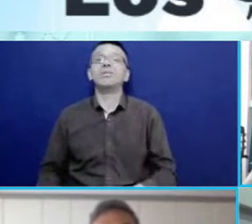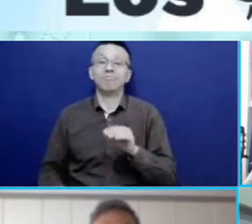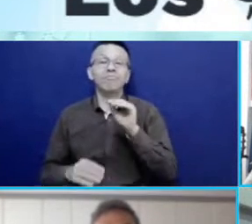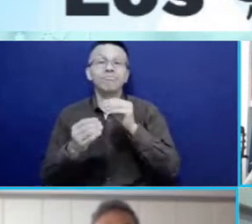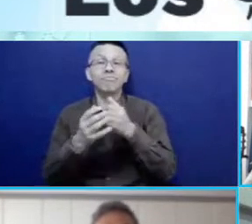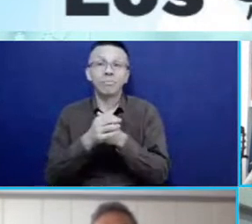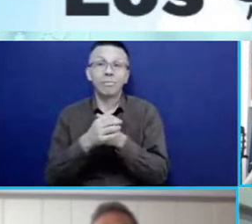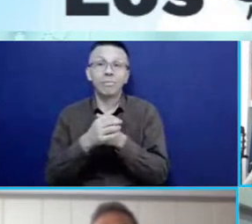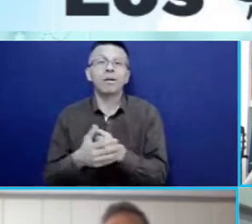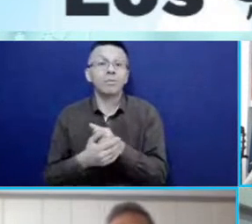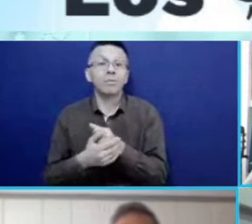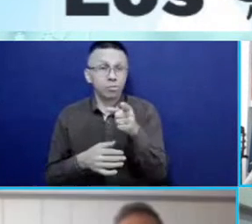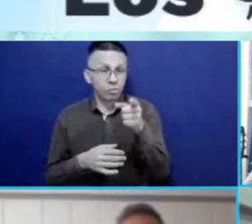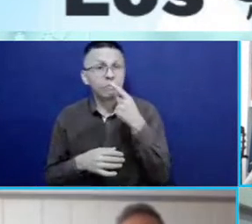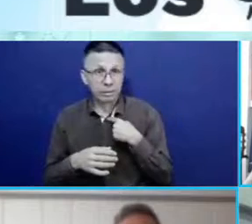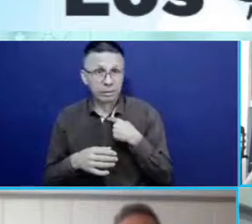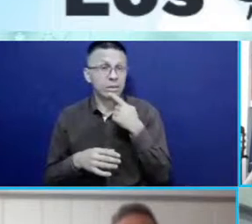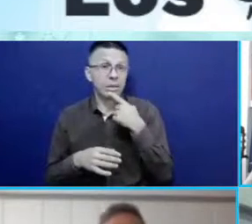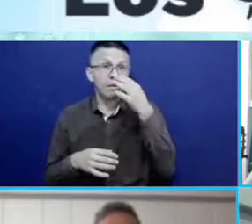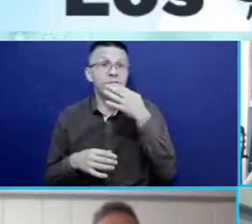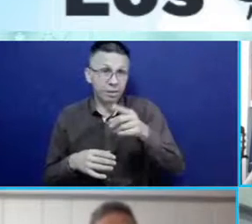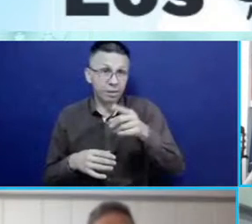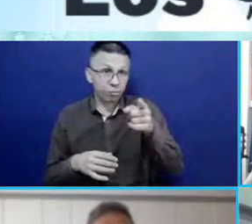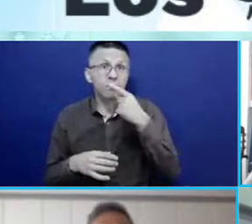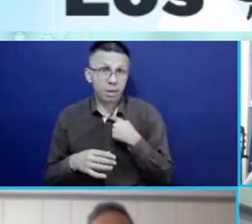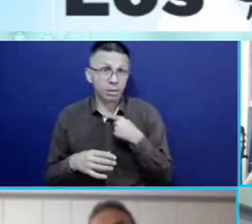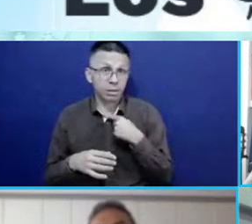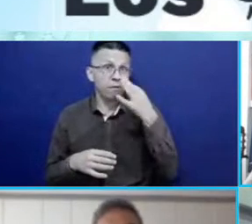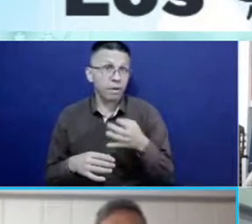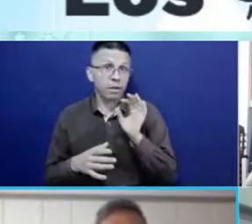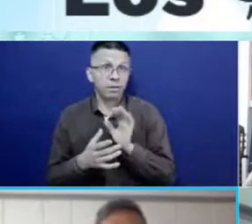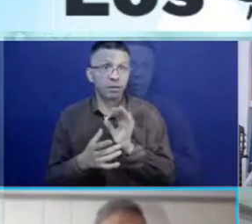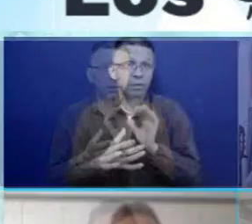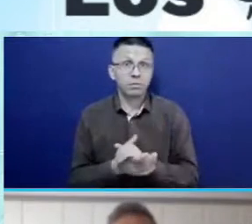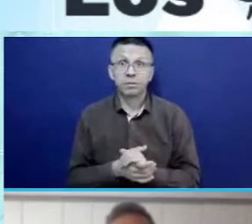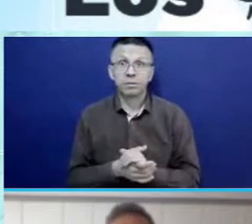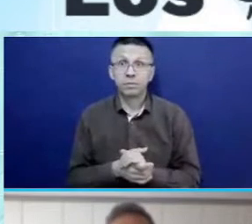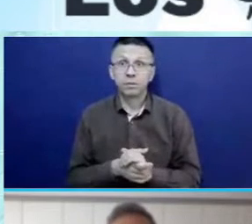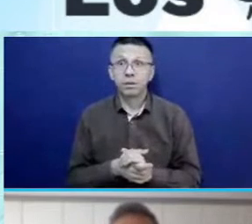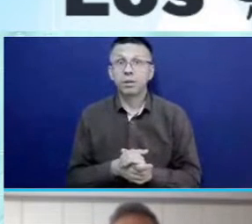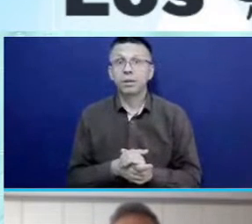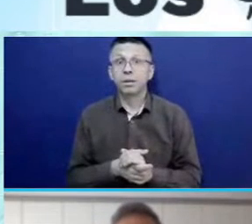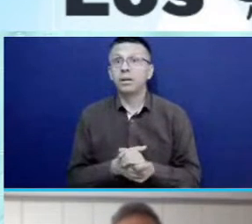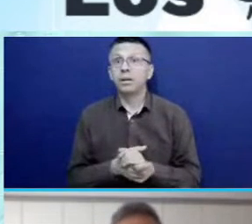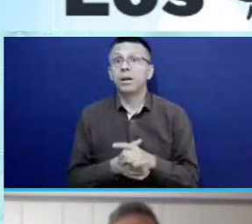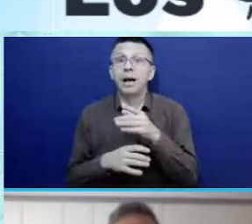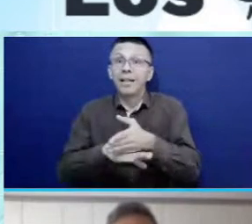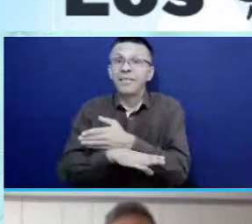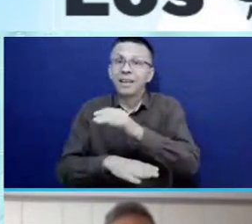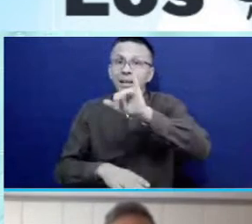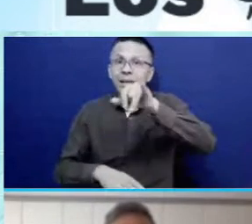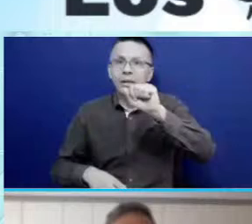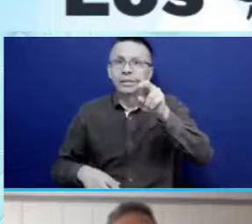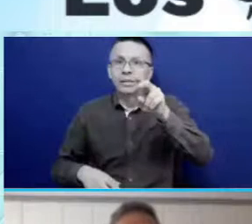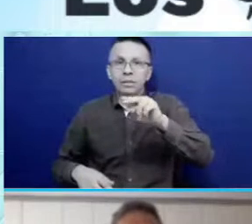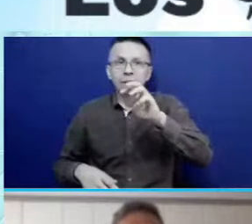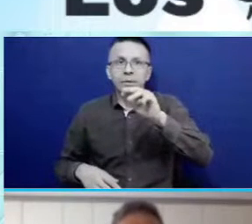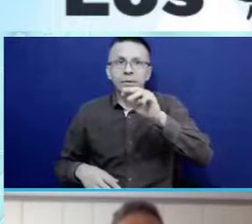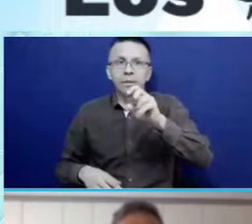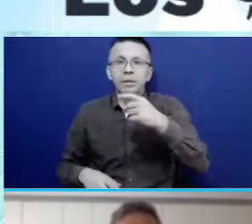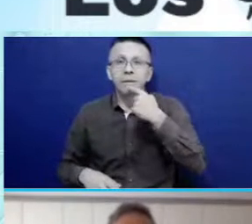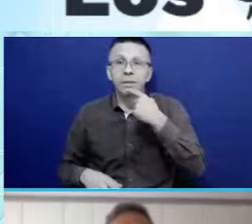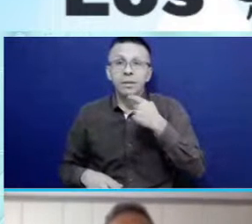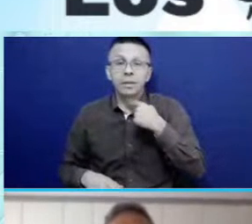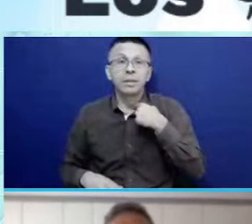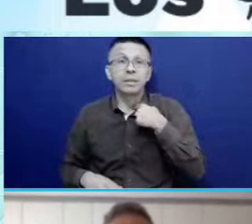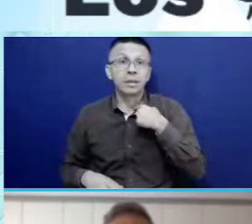lo que tú dices, Ricardo, también. Lo que tú dices, había que arrancar, Yasmín también lo dijo. Y muchos de ustedes lo han dicho, había que